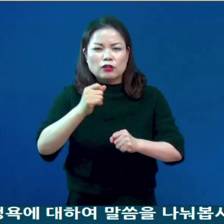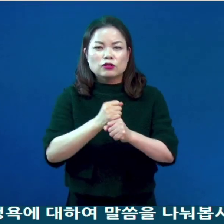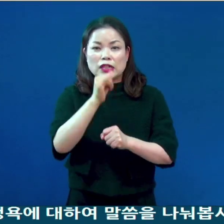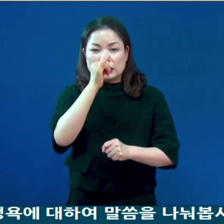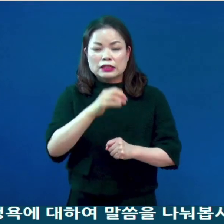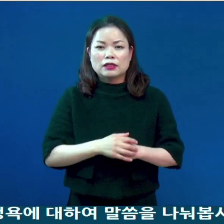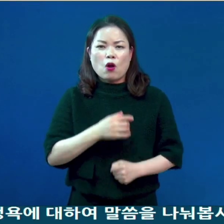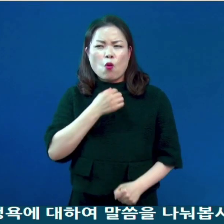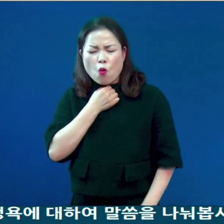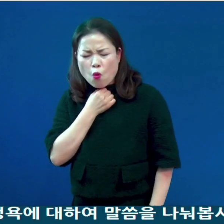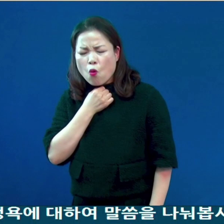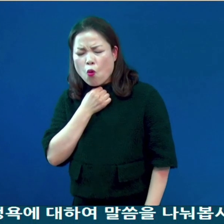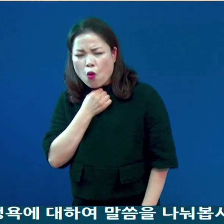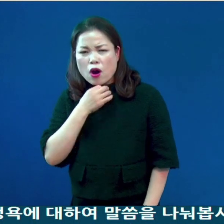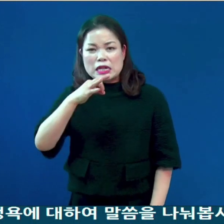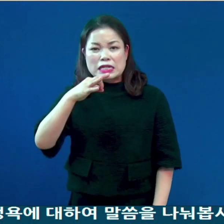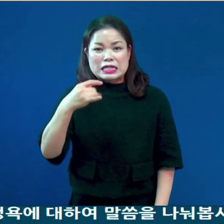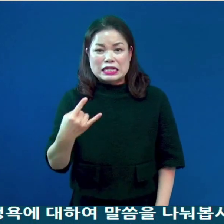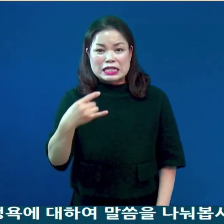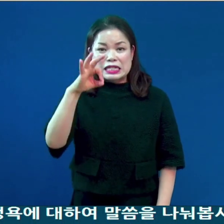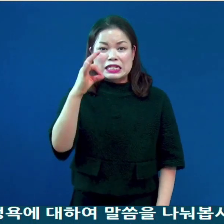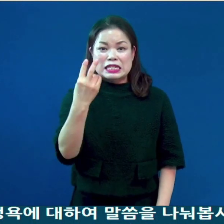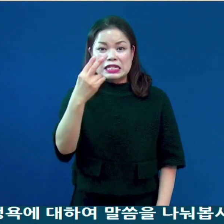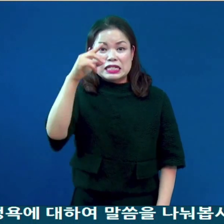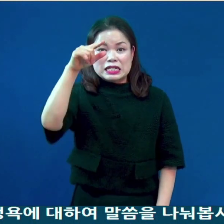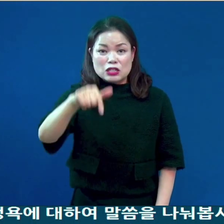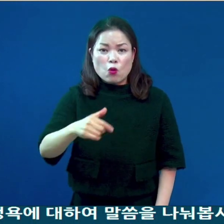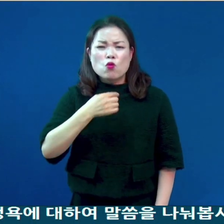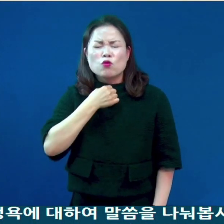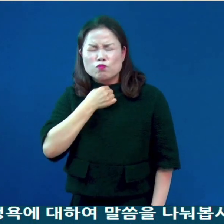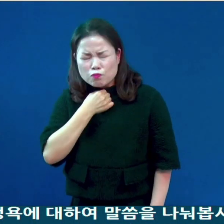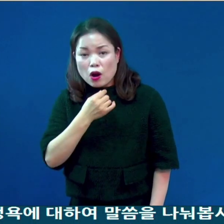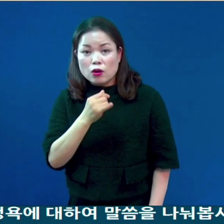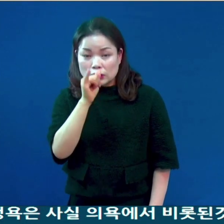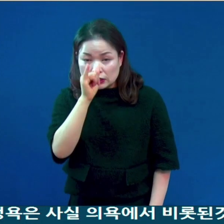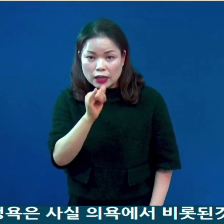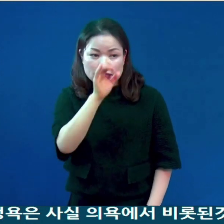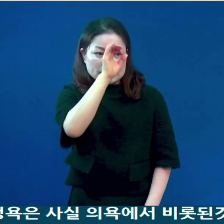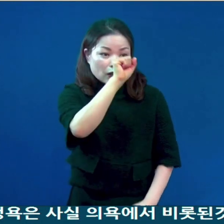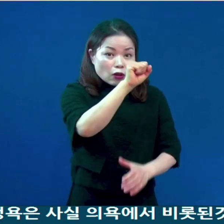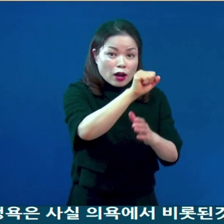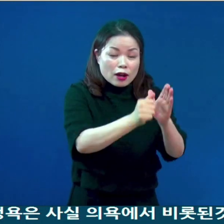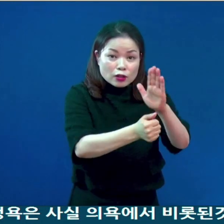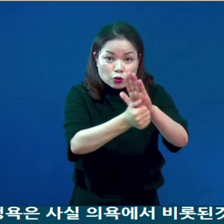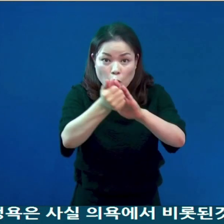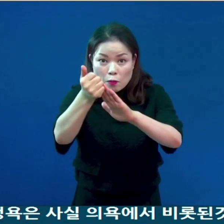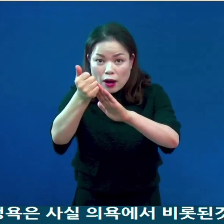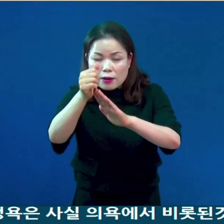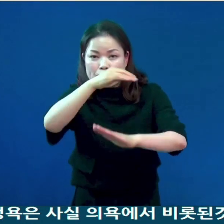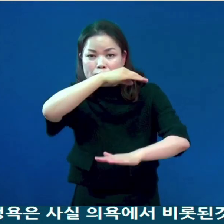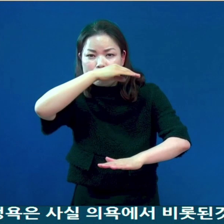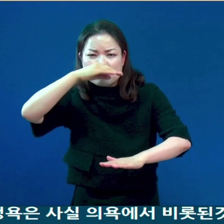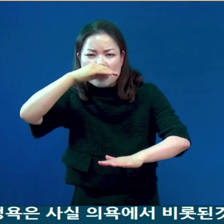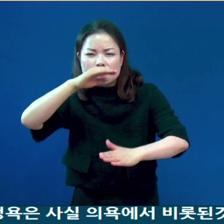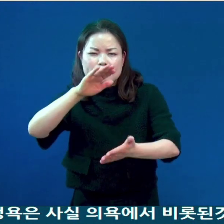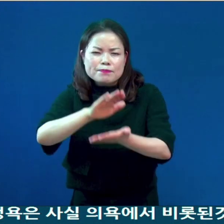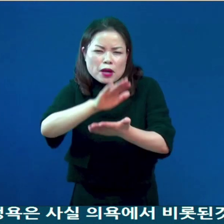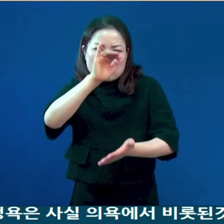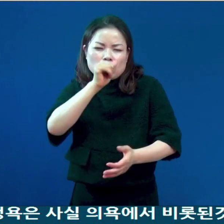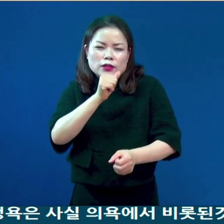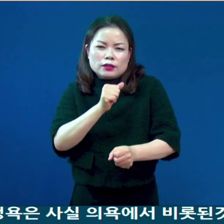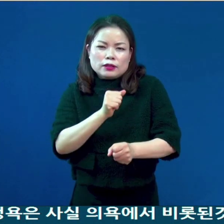있어야 됩니다. 뭔가 하고 싶은 의지가 있어야 되는 거죠. 이 의욕이 선한 열망 혹은 올바른